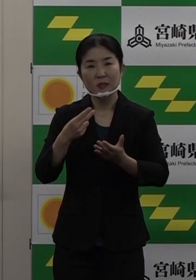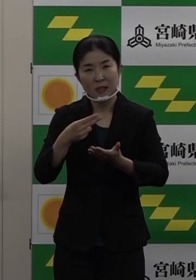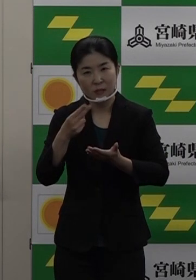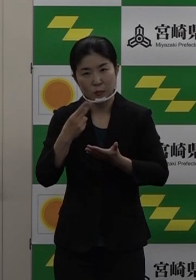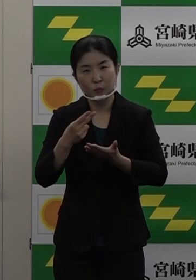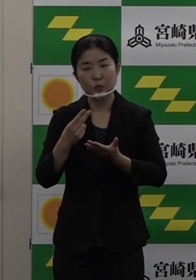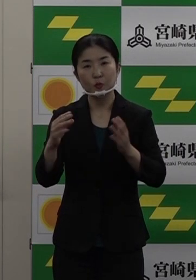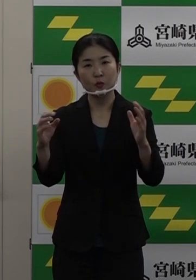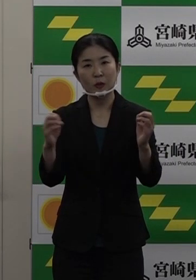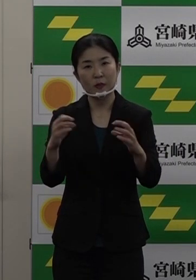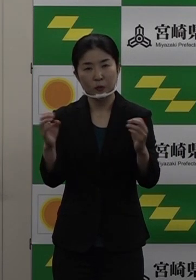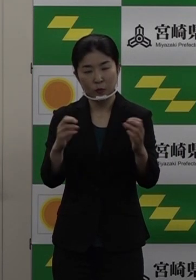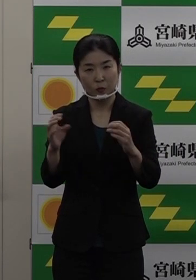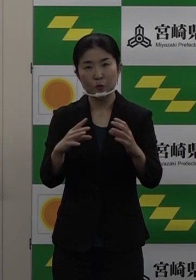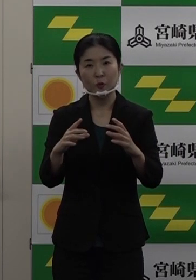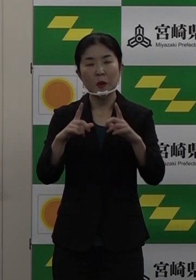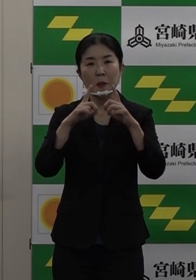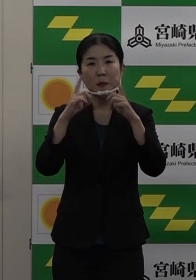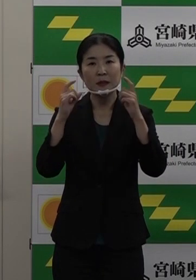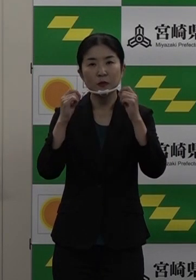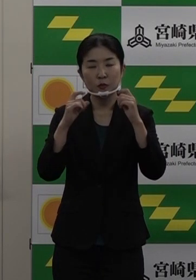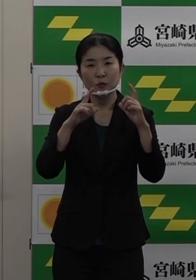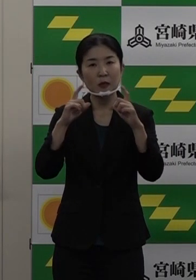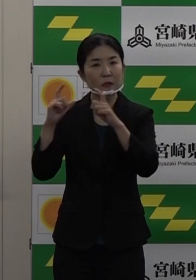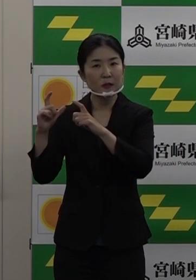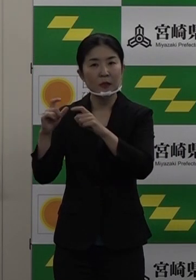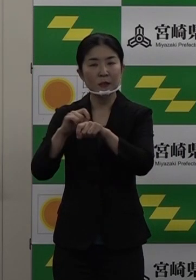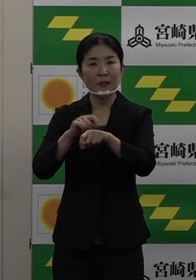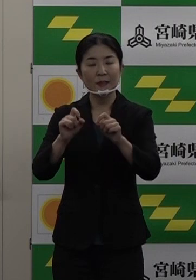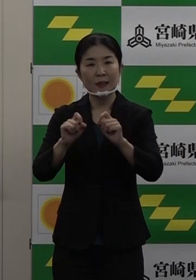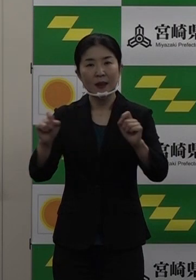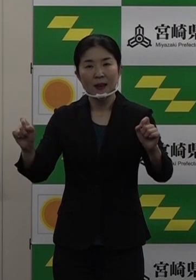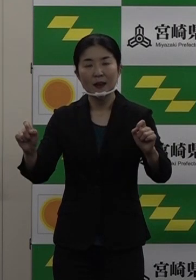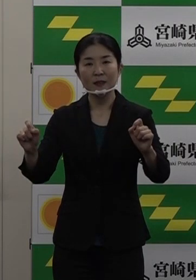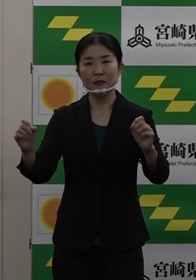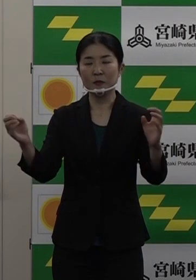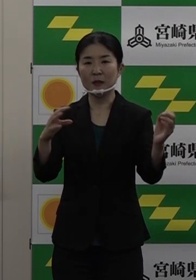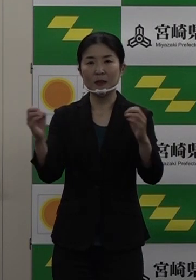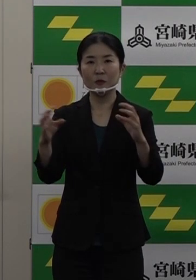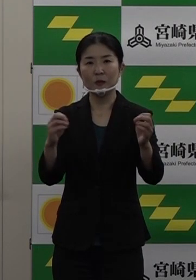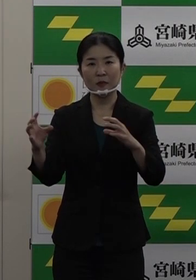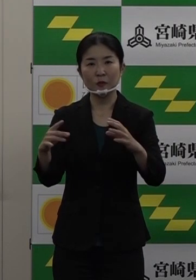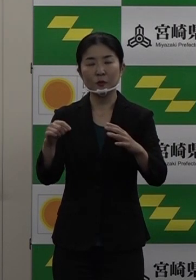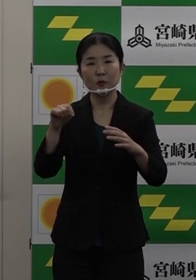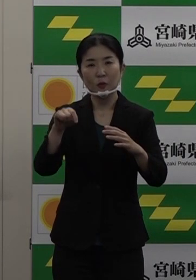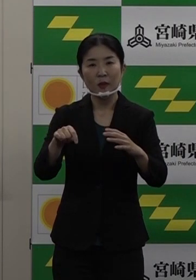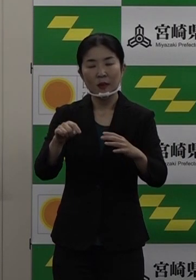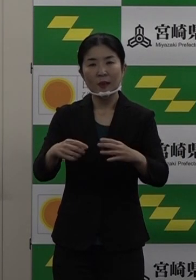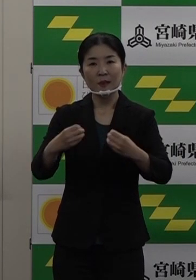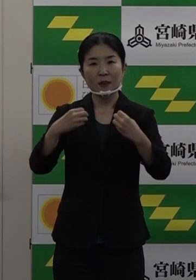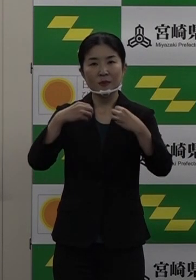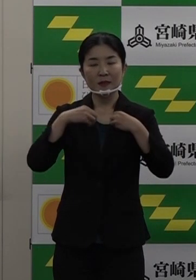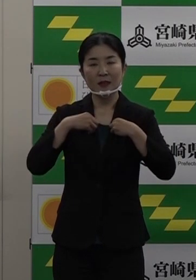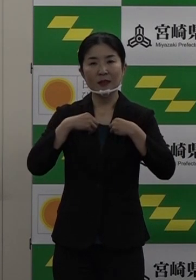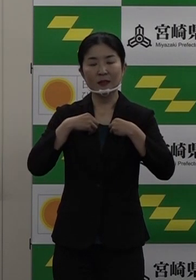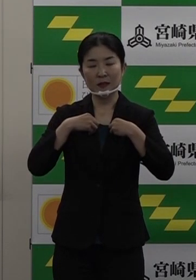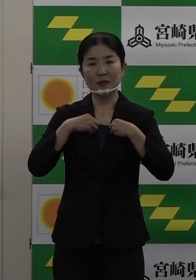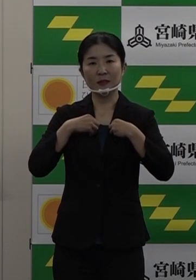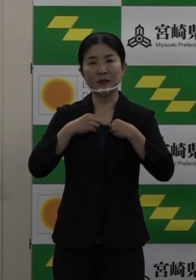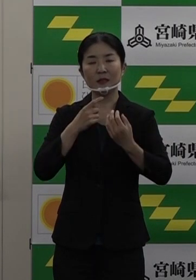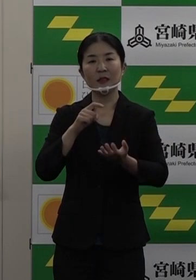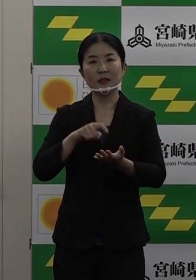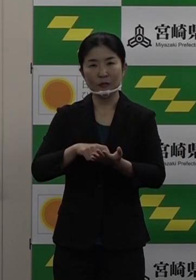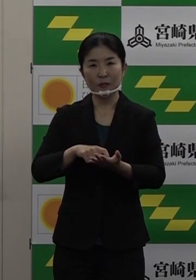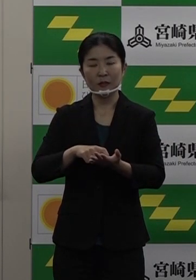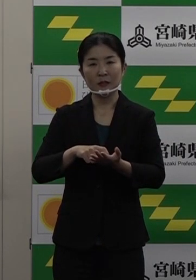取った場面での長い時間でのやり取りというところでのリスクですね。その職場においても、仕事中